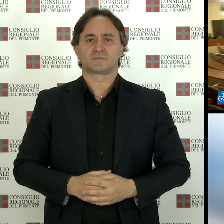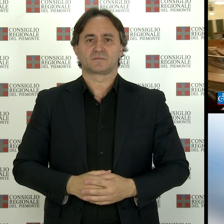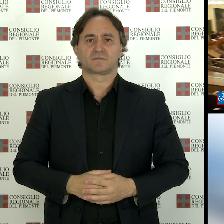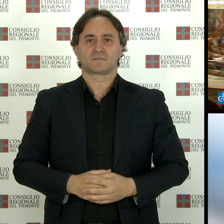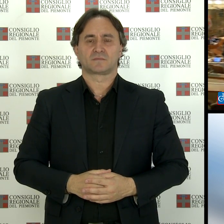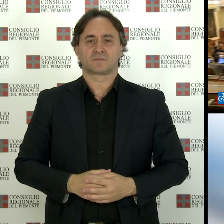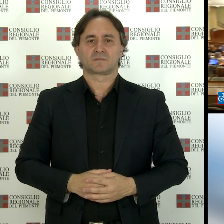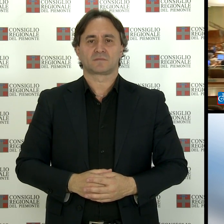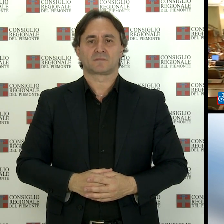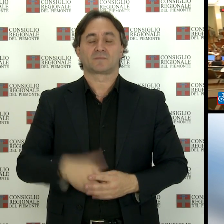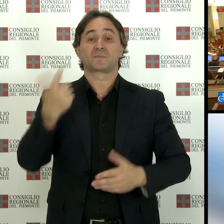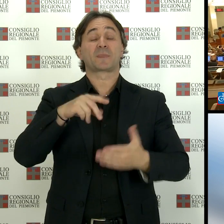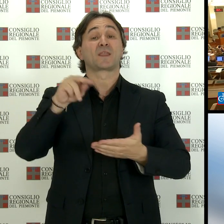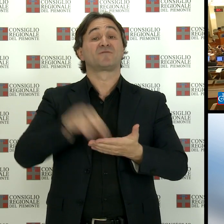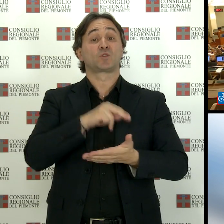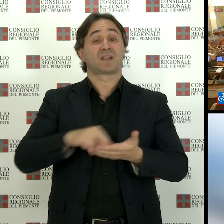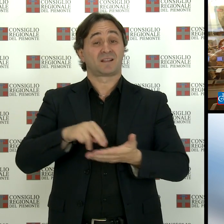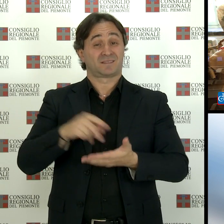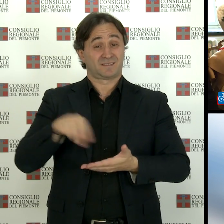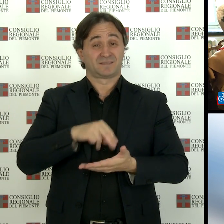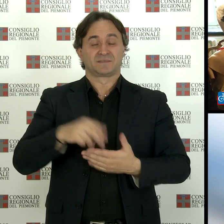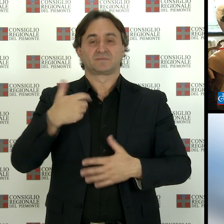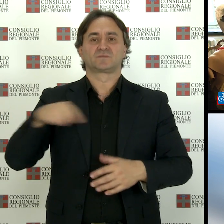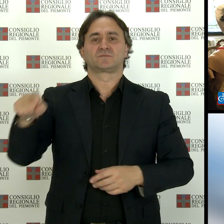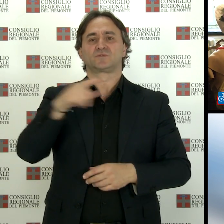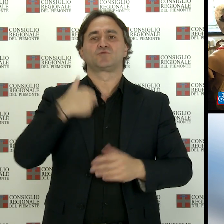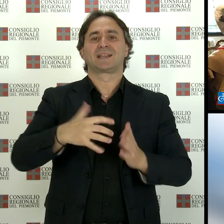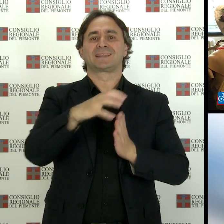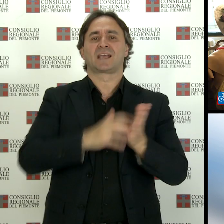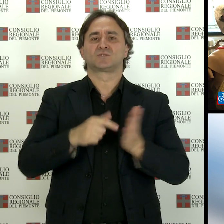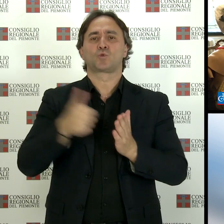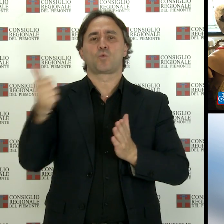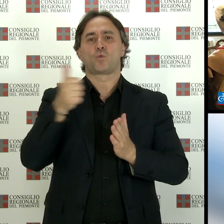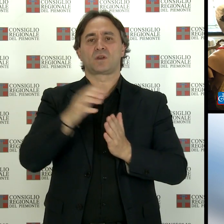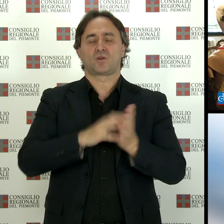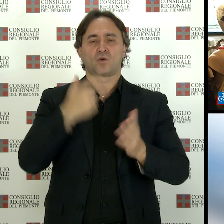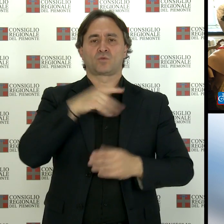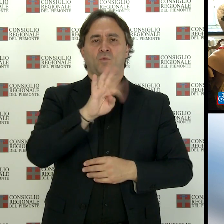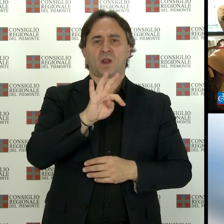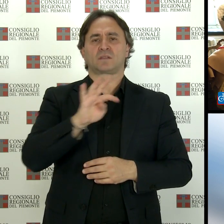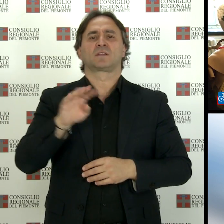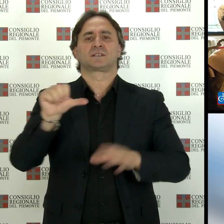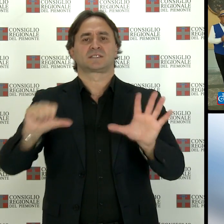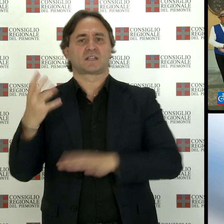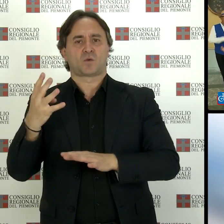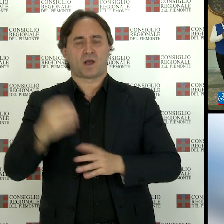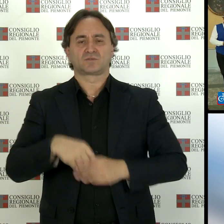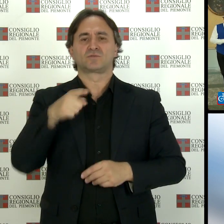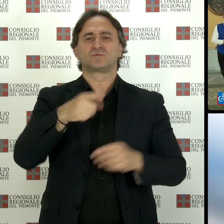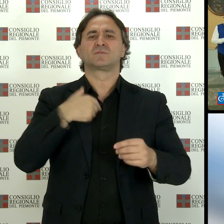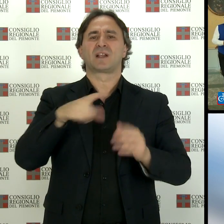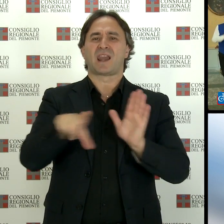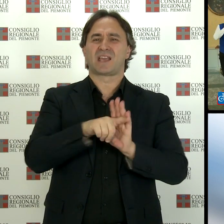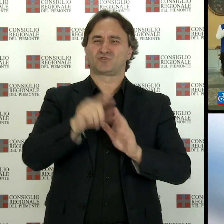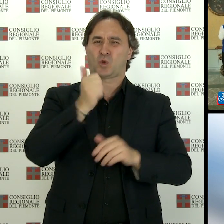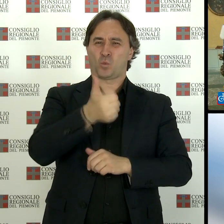All'unanimità dei votanti, l'Assemblea regionale ha approvato il testo unificato delle proposte di legge numero 40 e numero 64 che modificano la legge